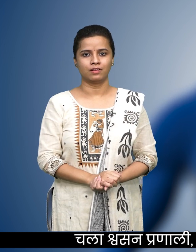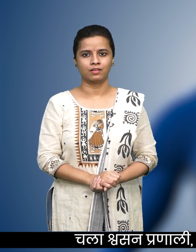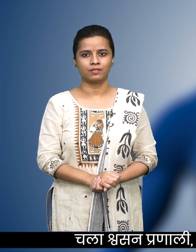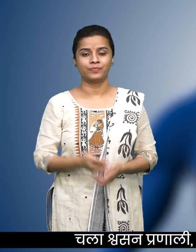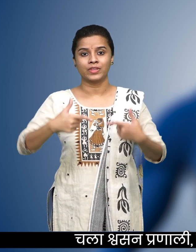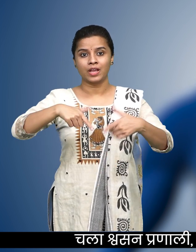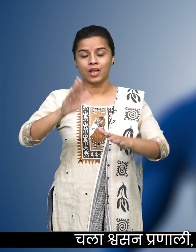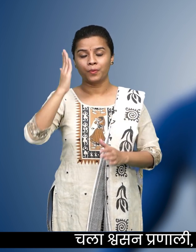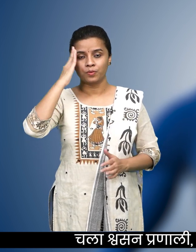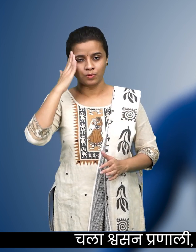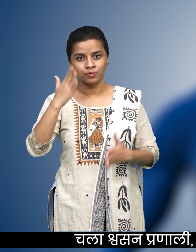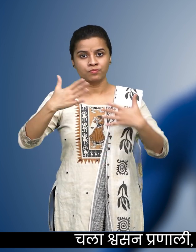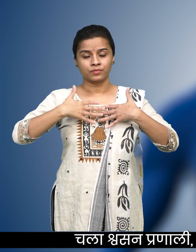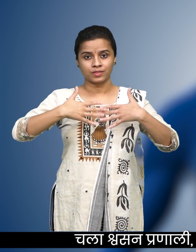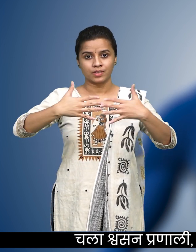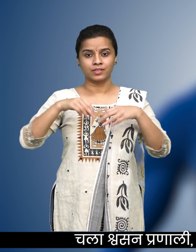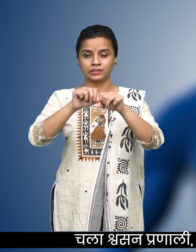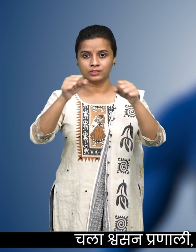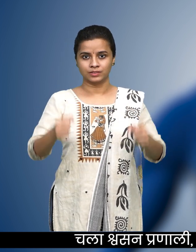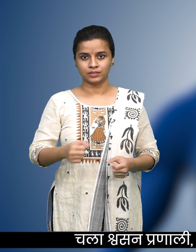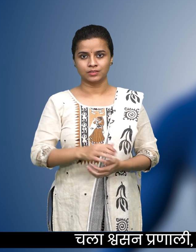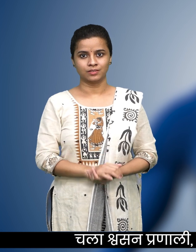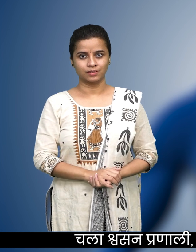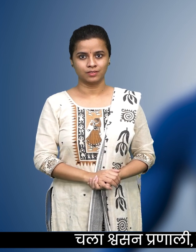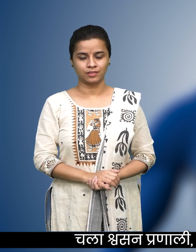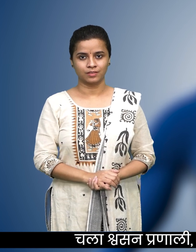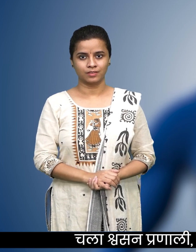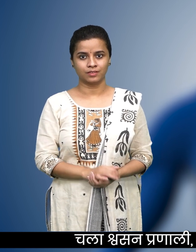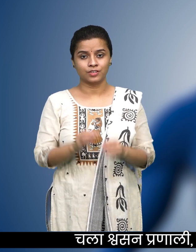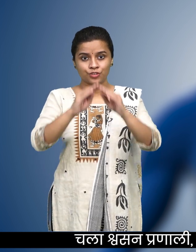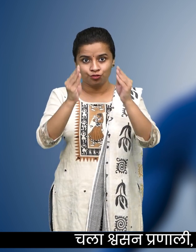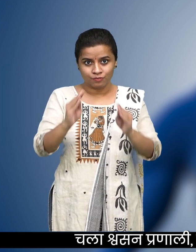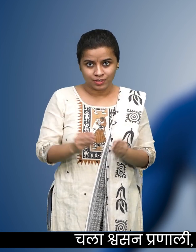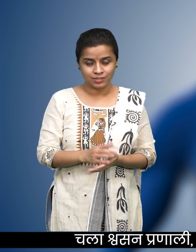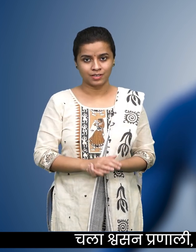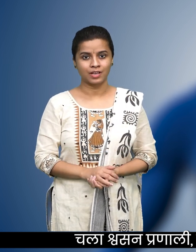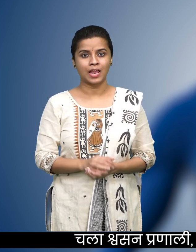चला श्वसन प्रणाली, त्यांची रचना आणि कार्य तपशीलवार जाणून घेऊया.